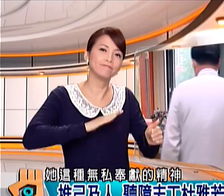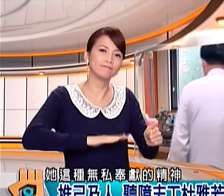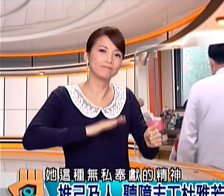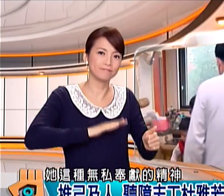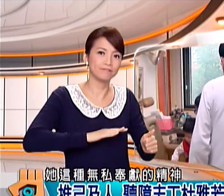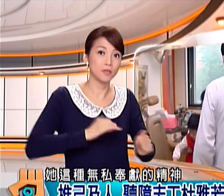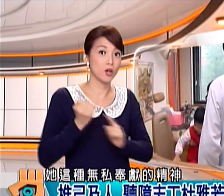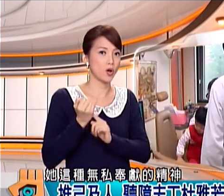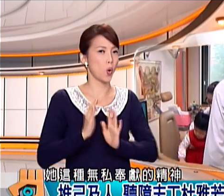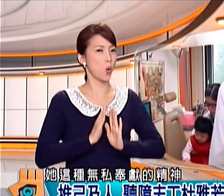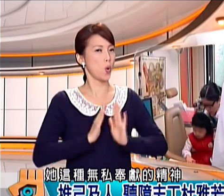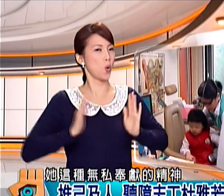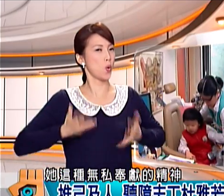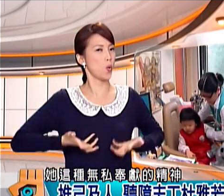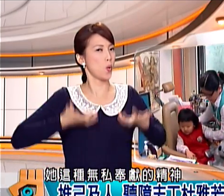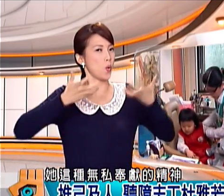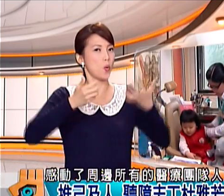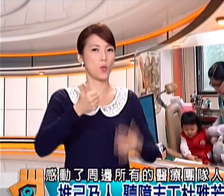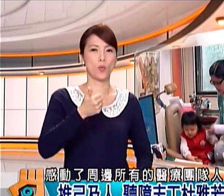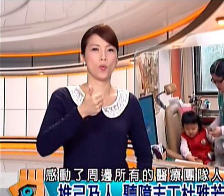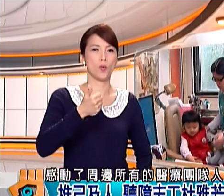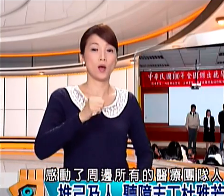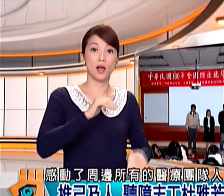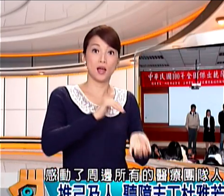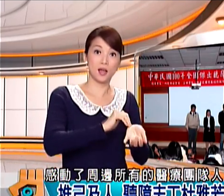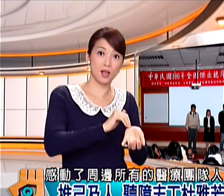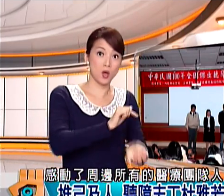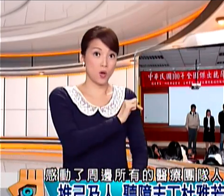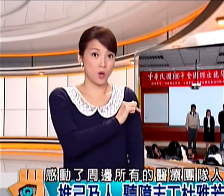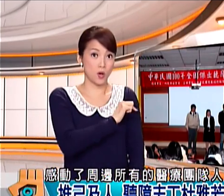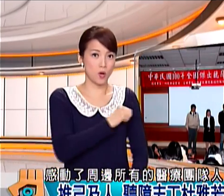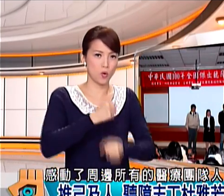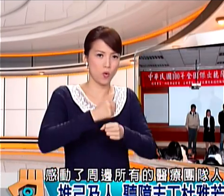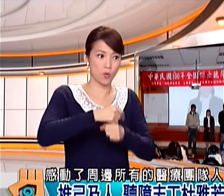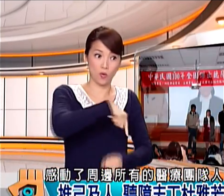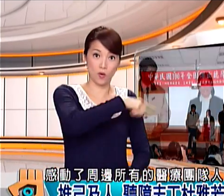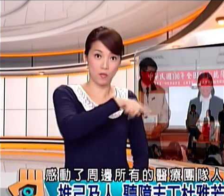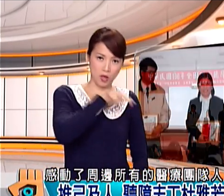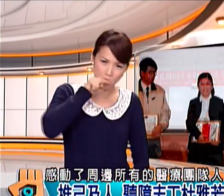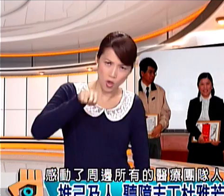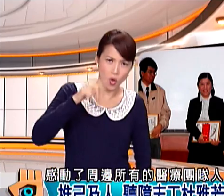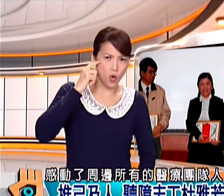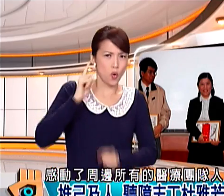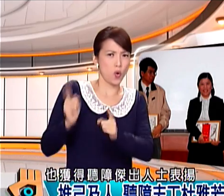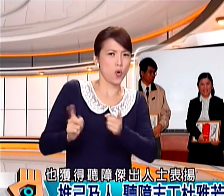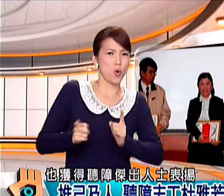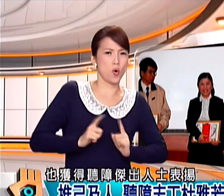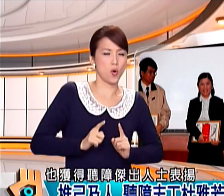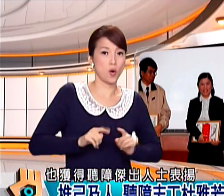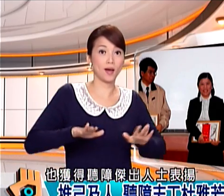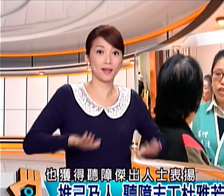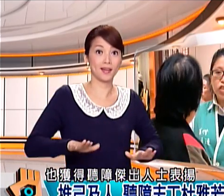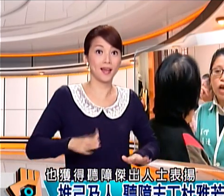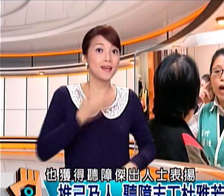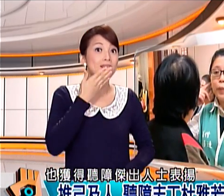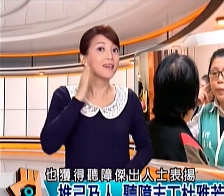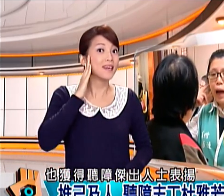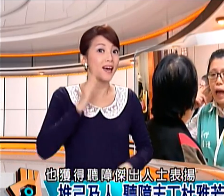种无私奉献的精神感动了周边所有的医疗团队人员，也获得听障杰出人